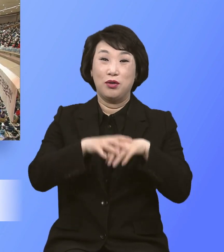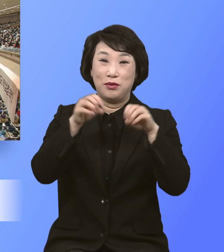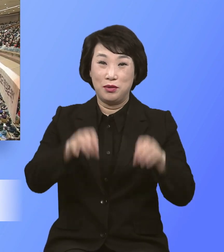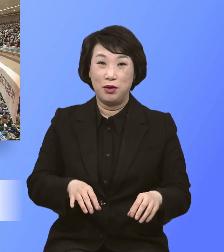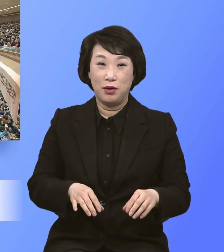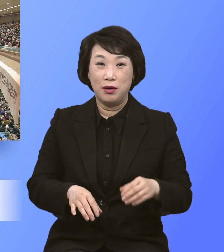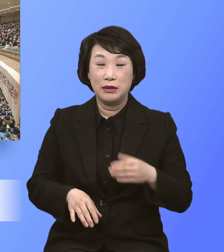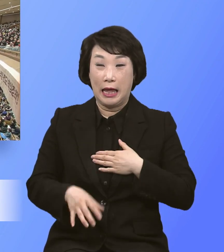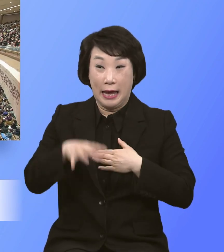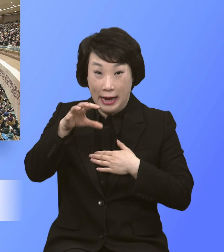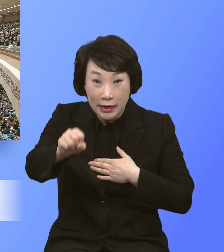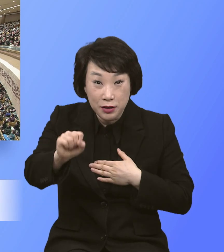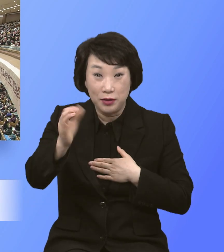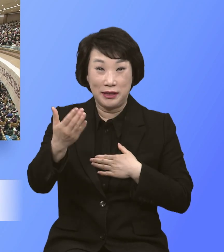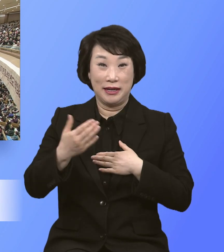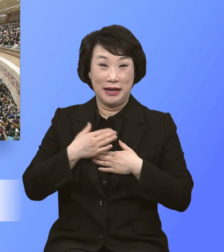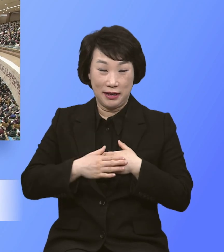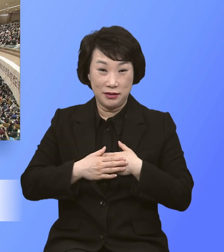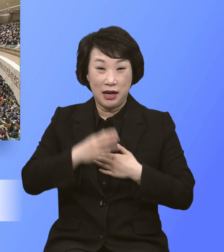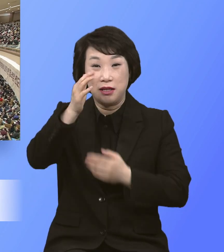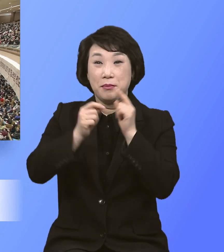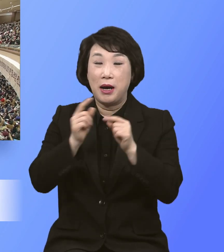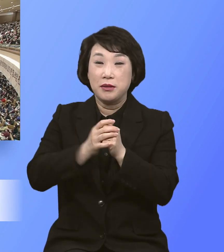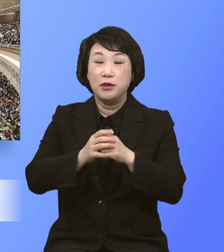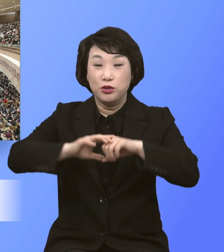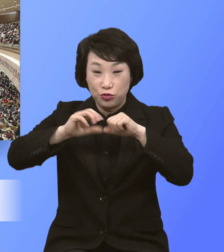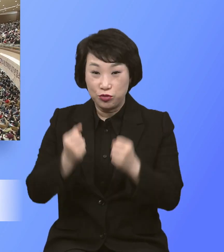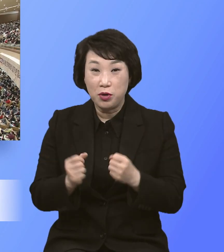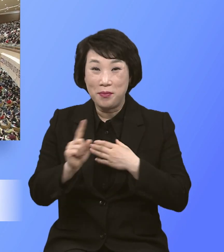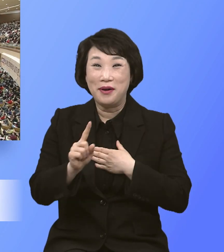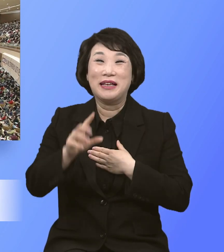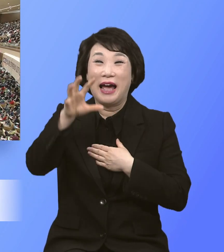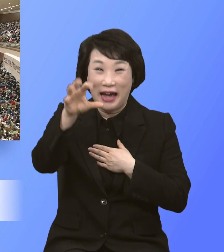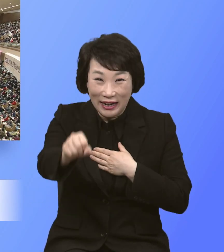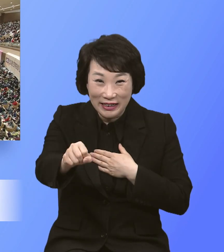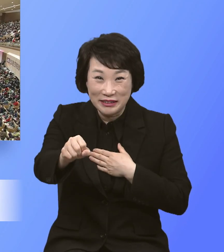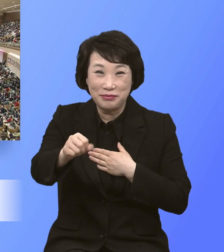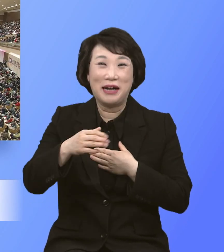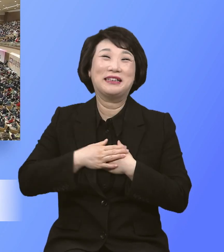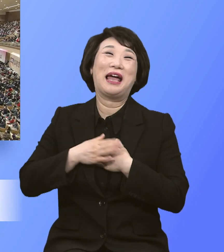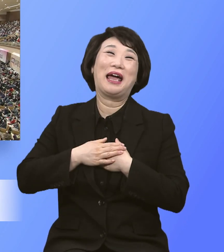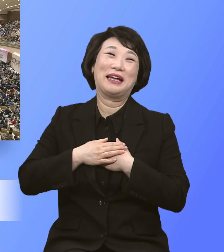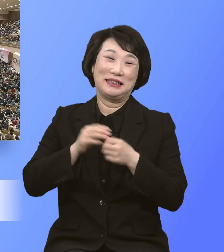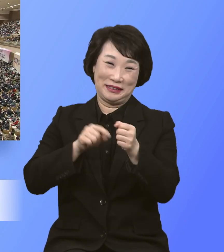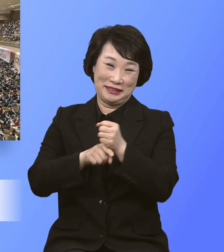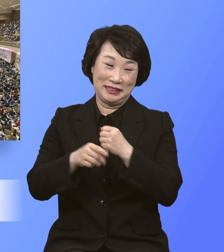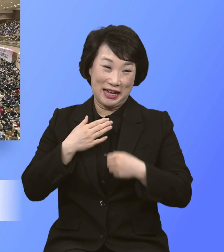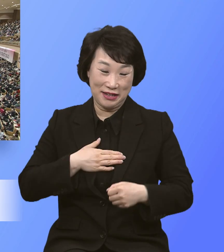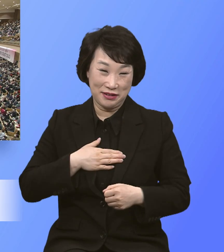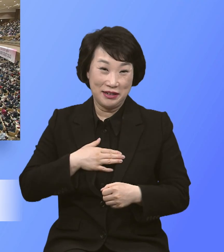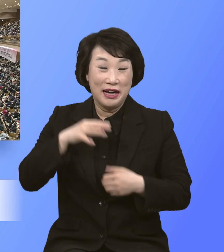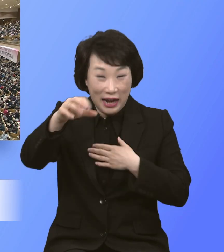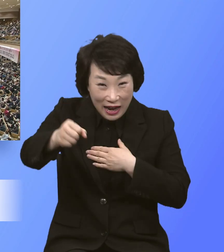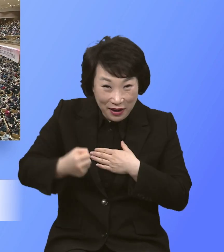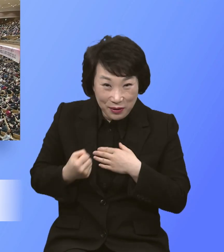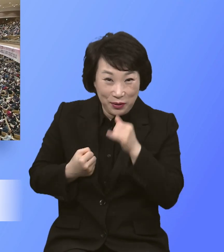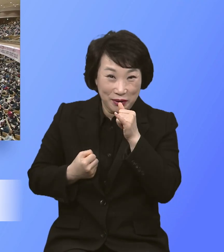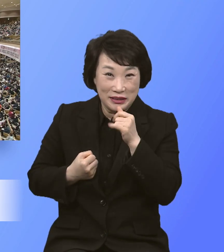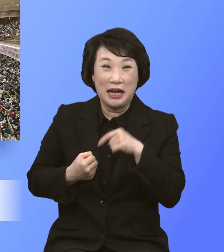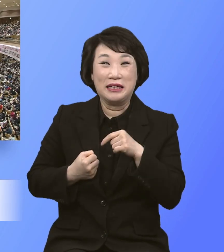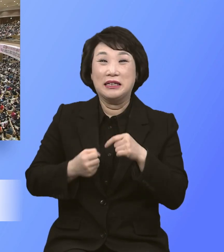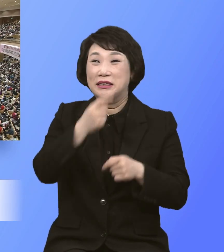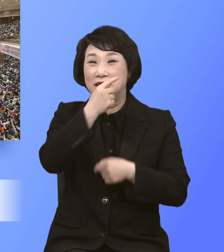거예요. 그래서 하나님 말씀의 순종은 내가 갖겠다는 의지요. 가졌다는 증거라 이